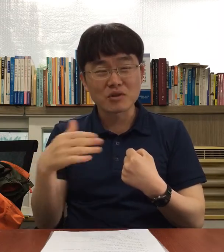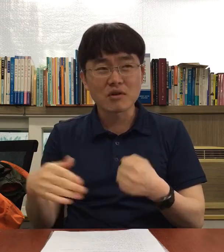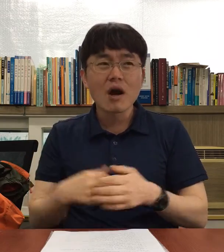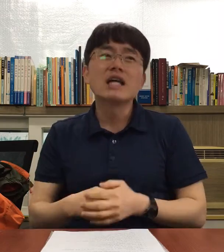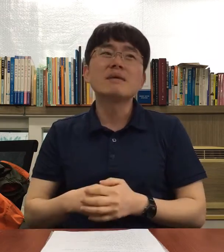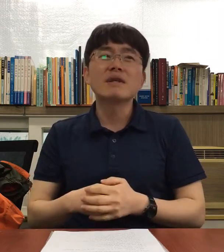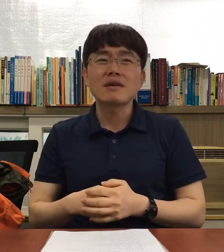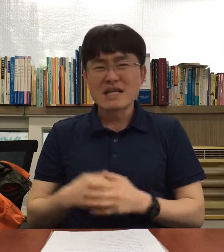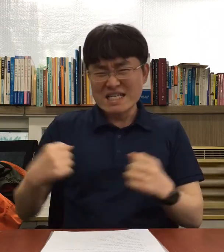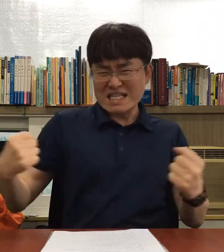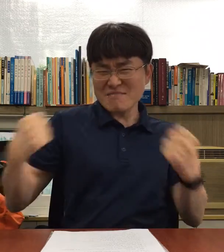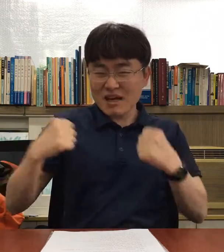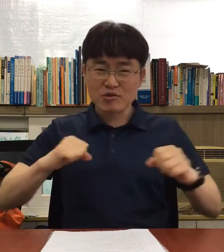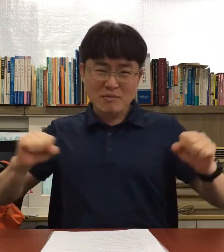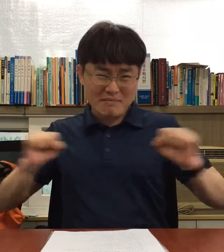맞춰서 힘내가지고